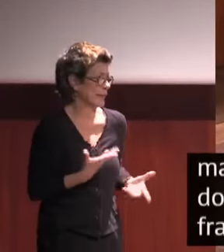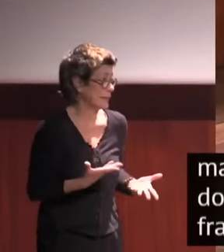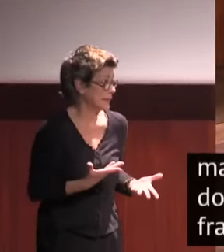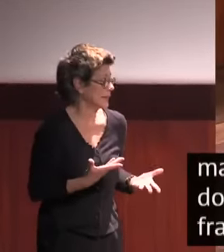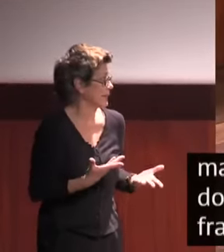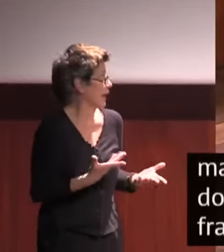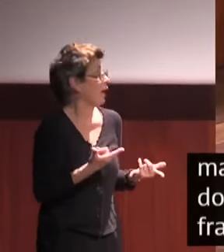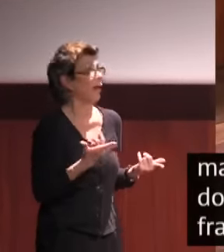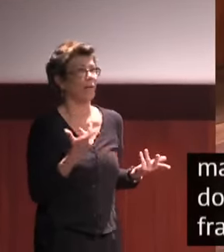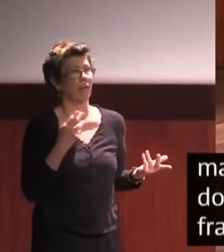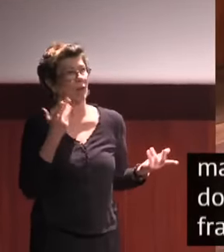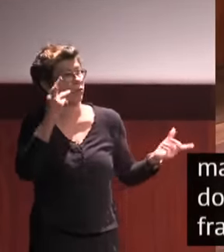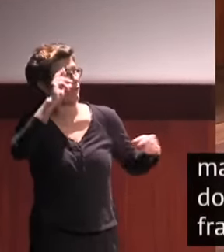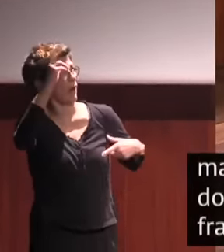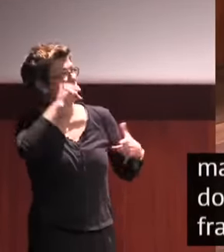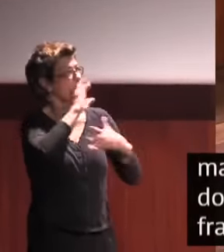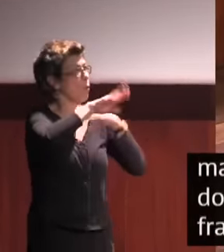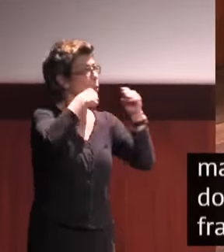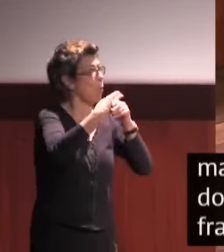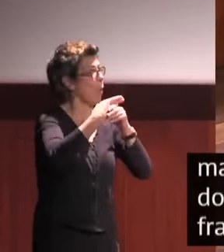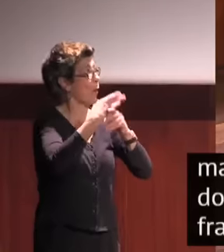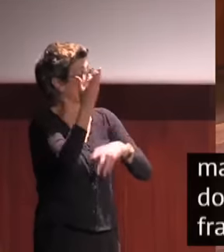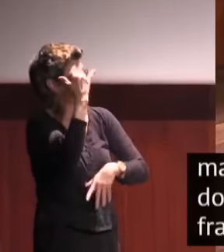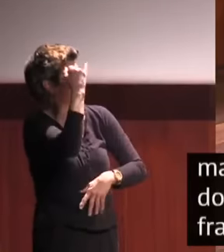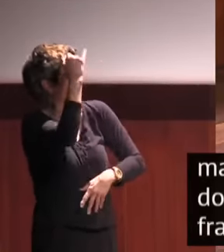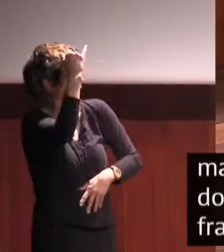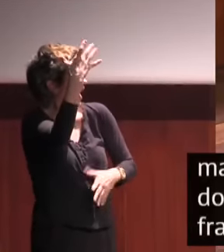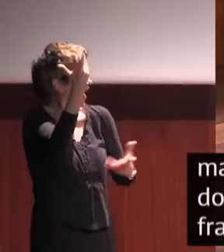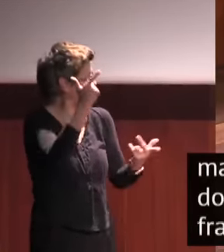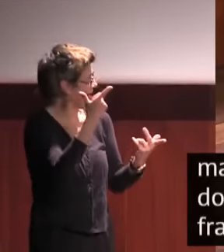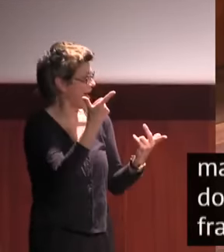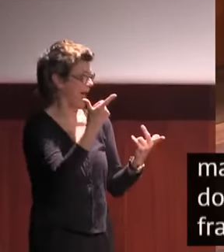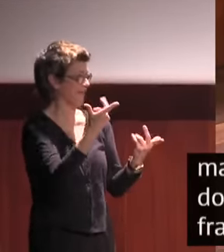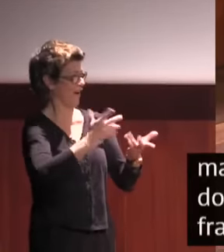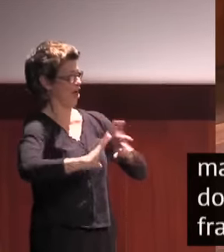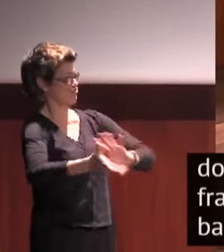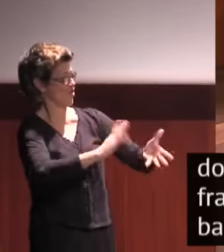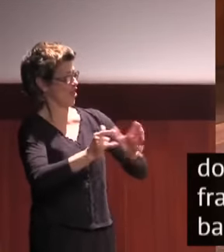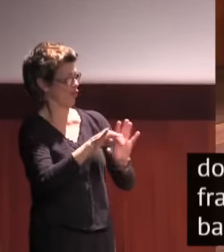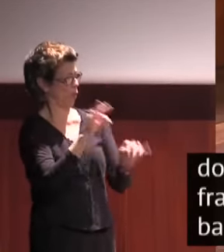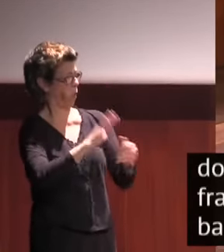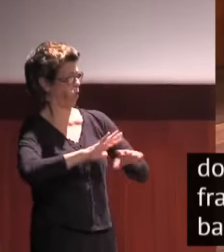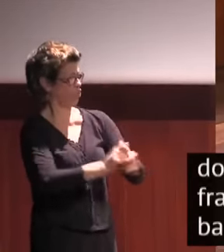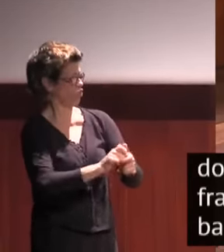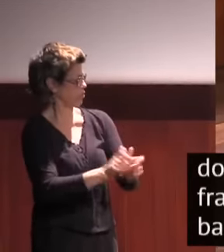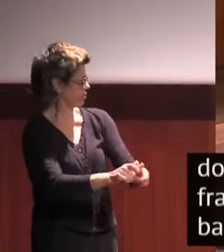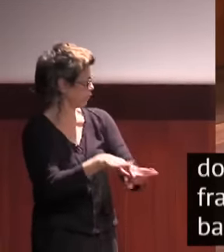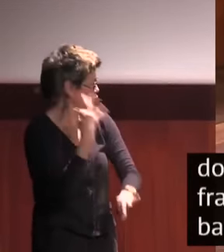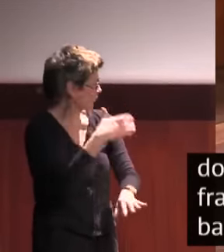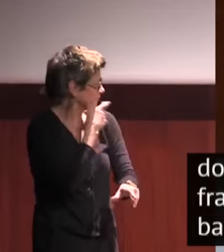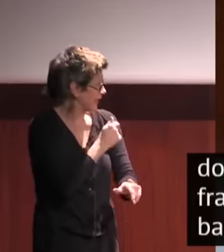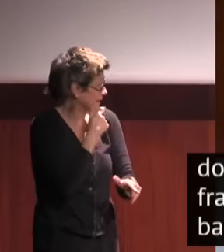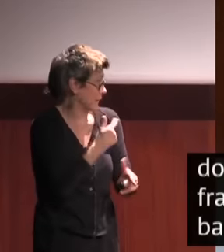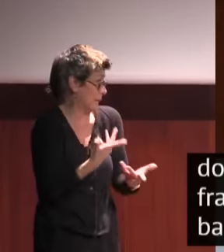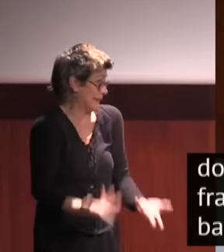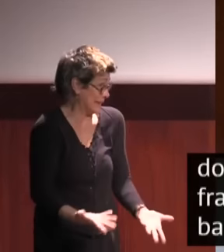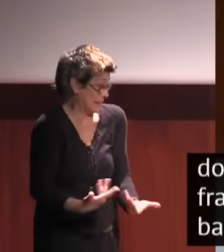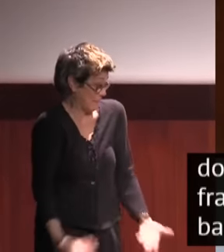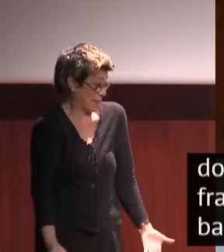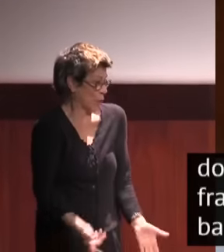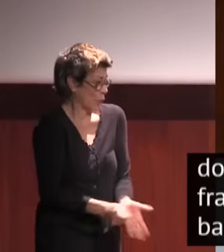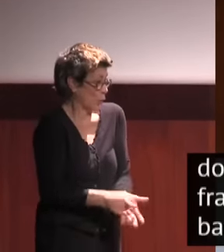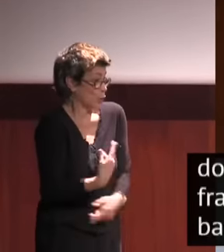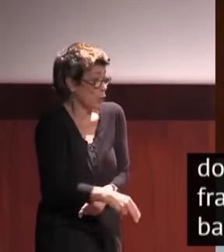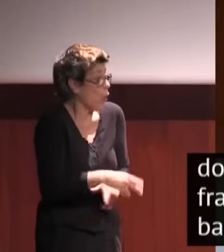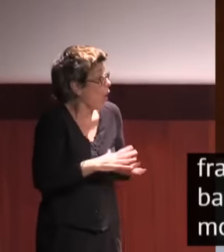monde idéal où les bases de données soient toutes en LSF, mais nous ne sommes pas dans un monde idéal. Donc comment conserve-t-on la